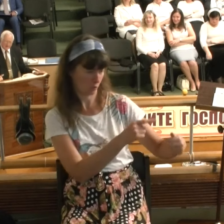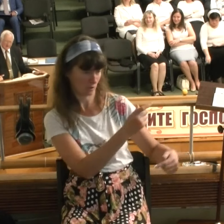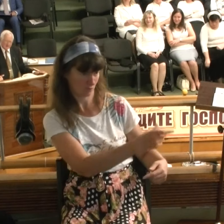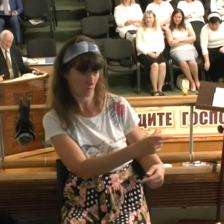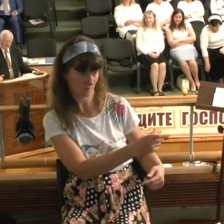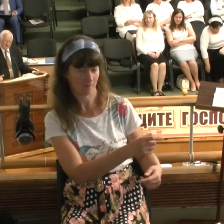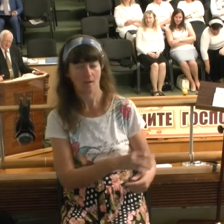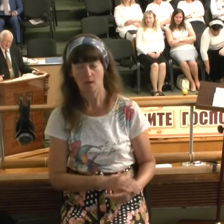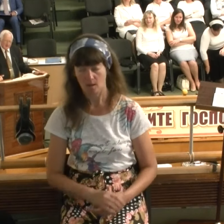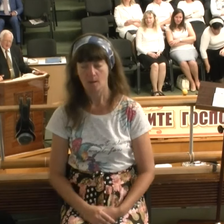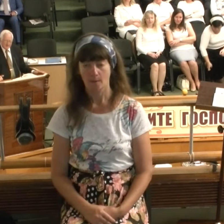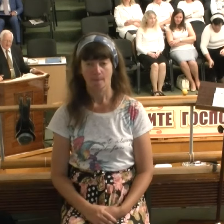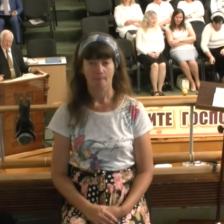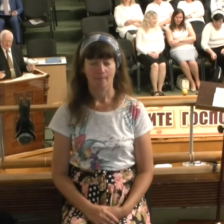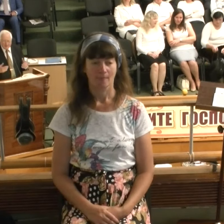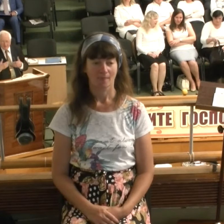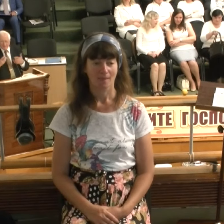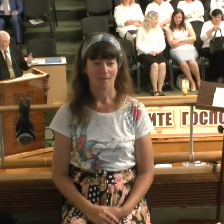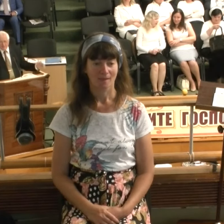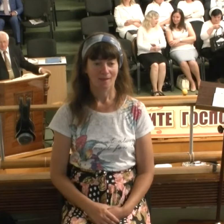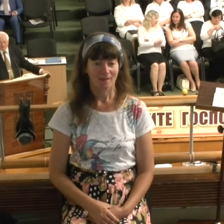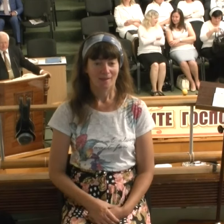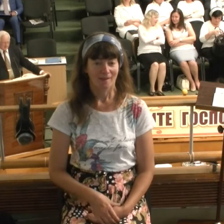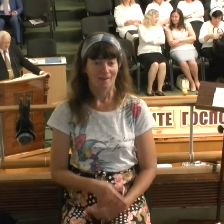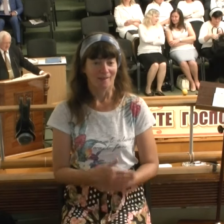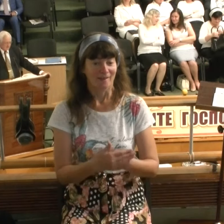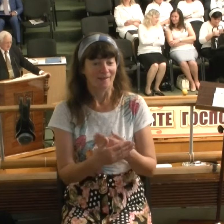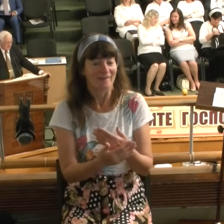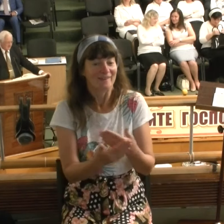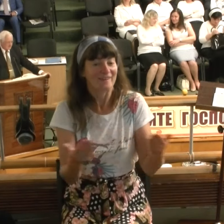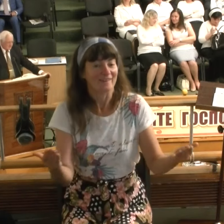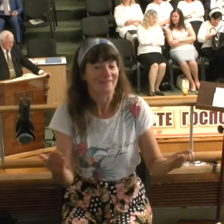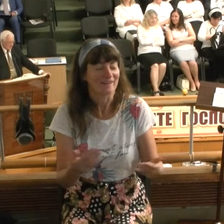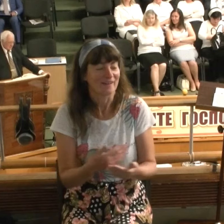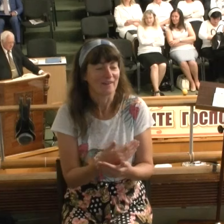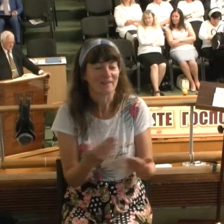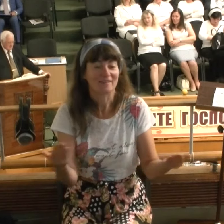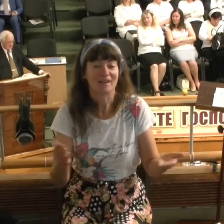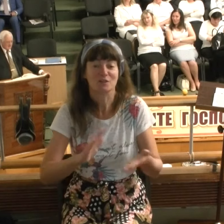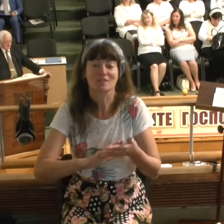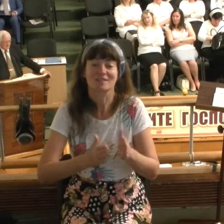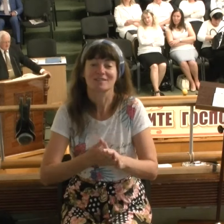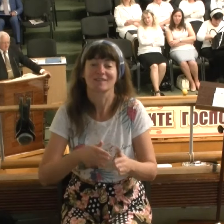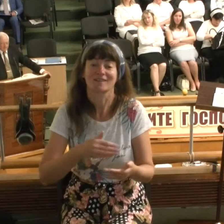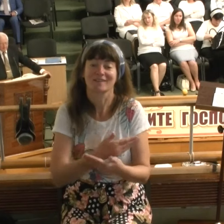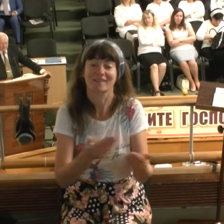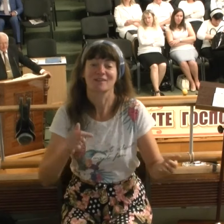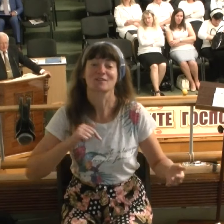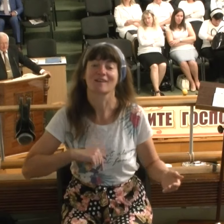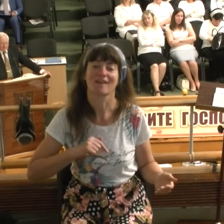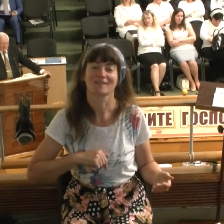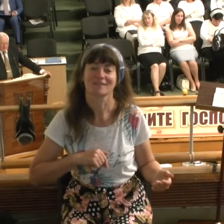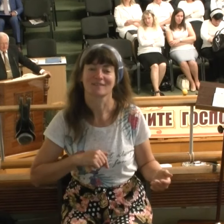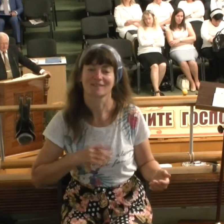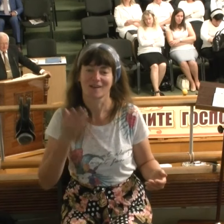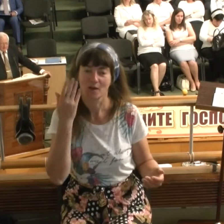какой-то сфере. И как бы мы повели себя, когда против?